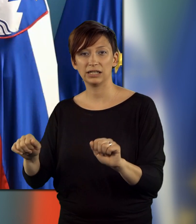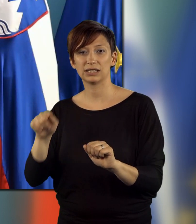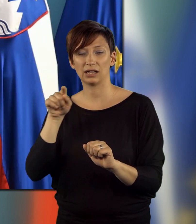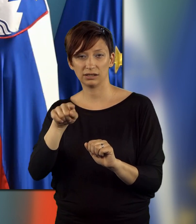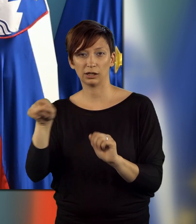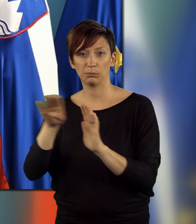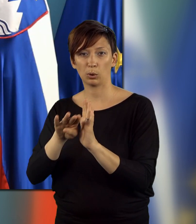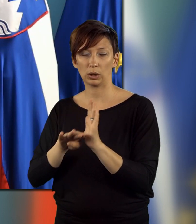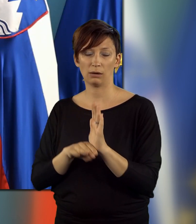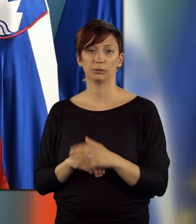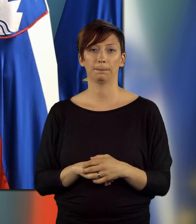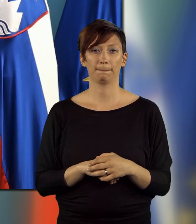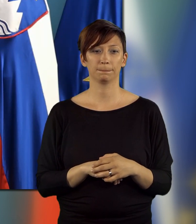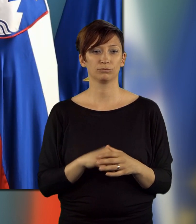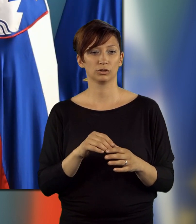realizacijo teh programov.